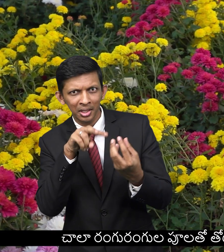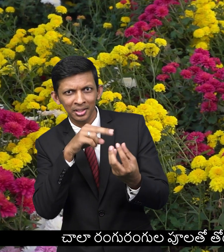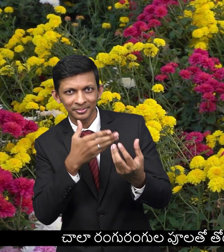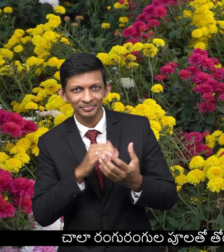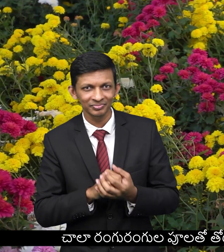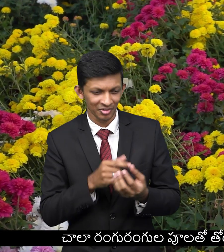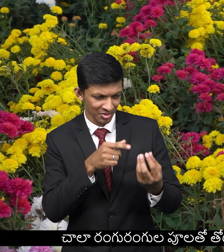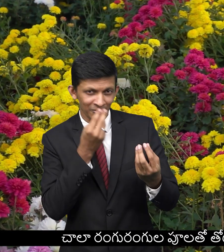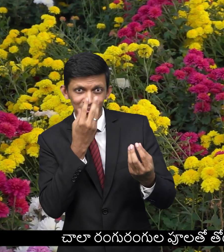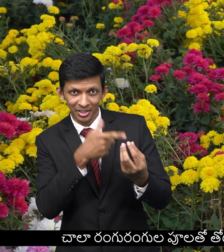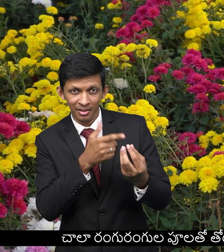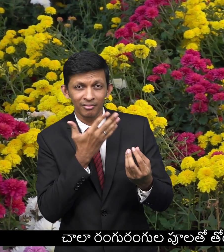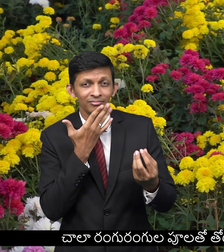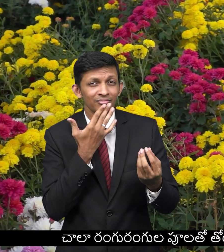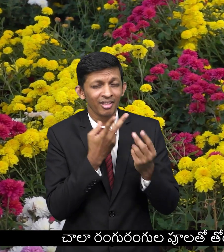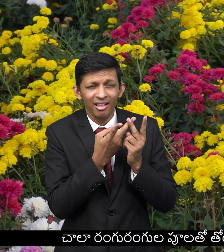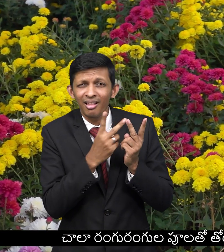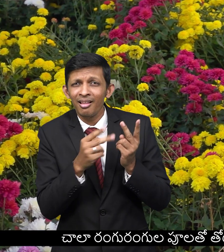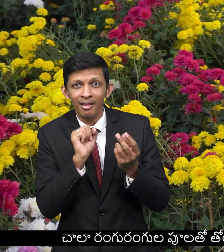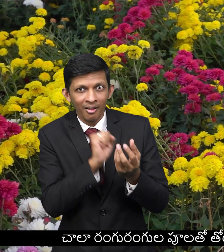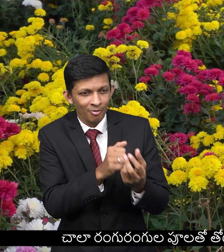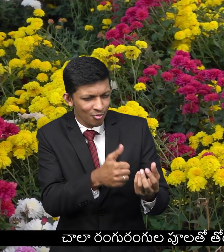తోట మంచి వాసన కలిగి ఉంటుంది.